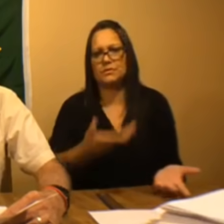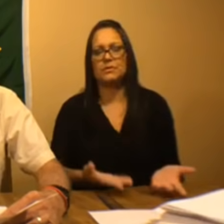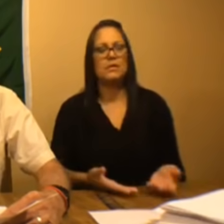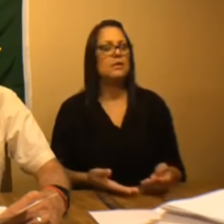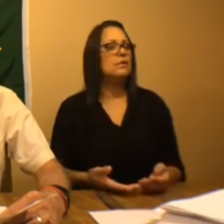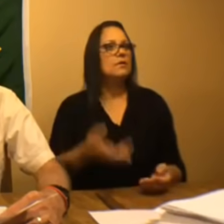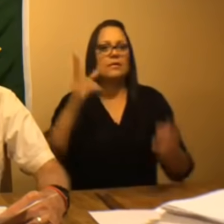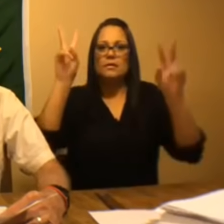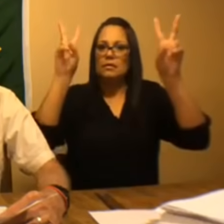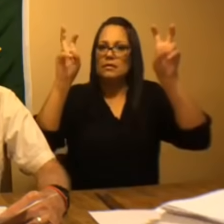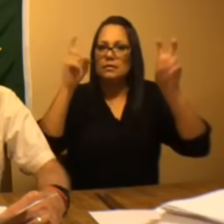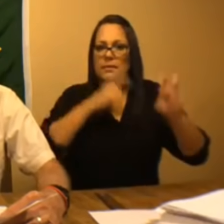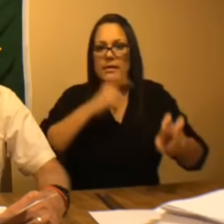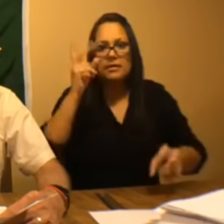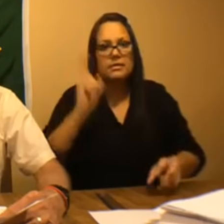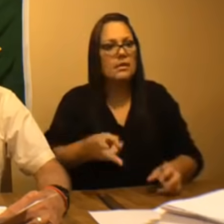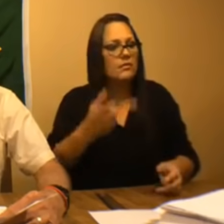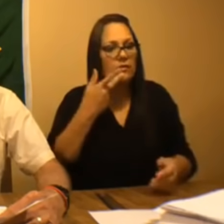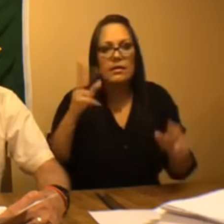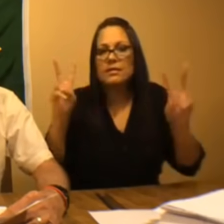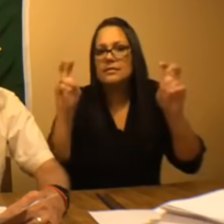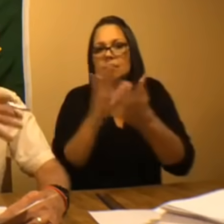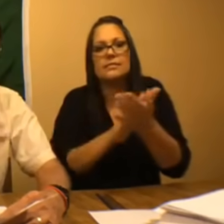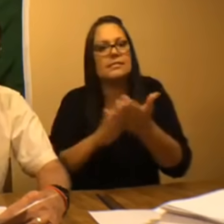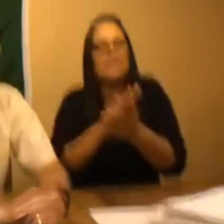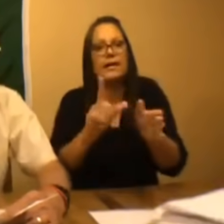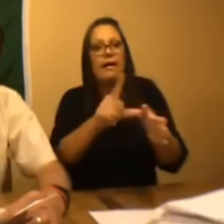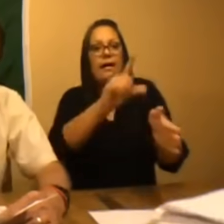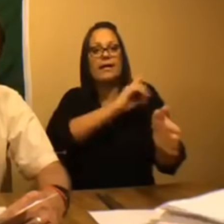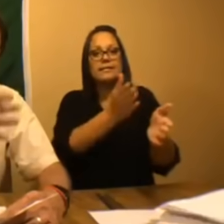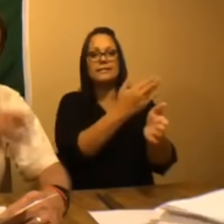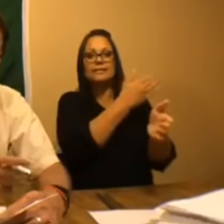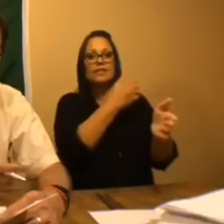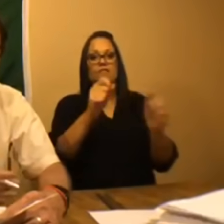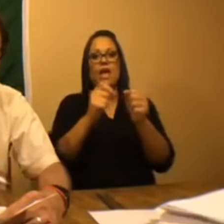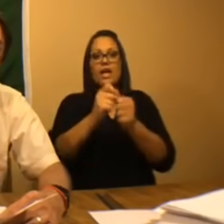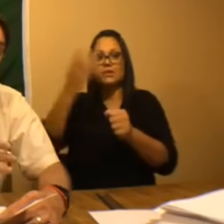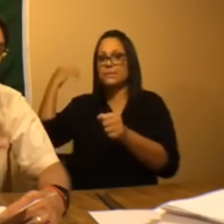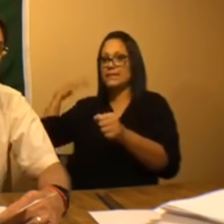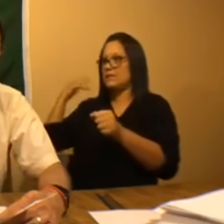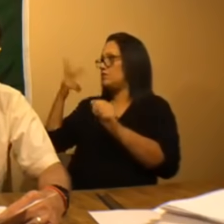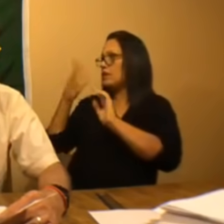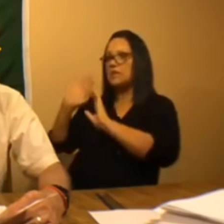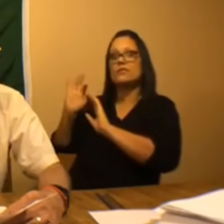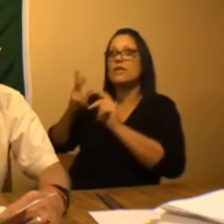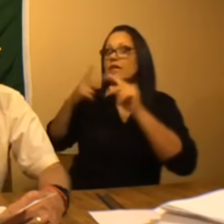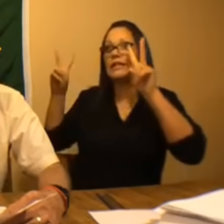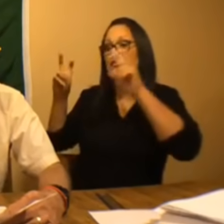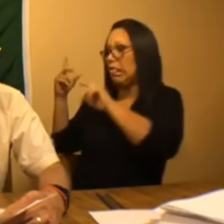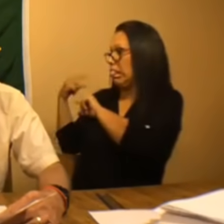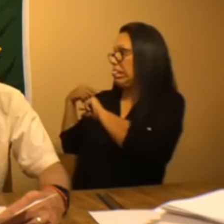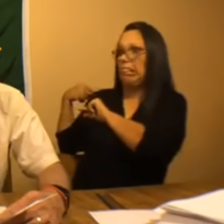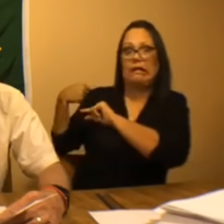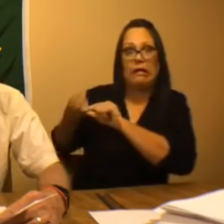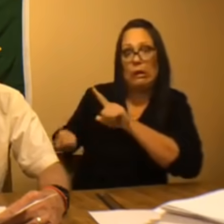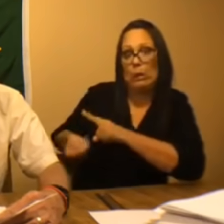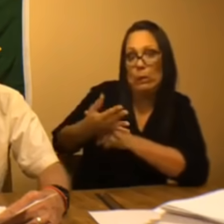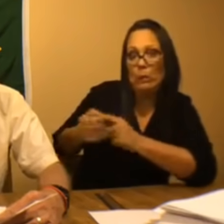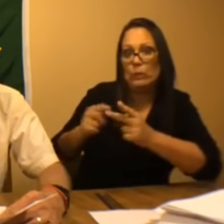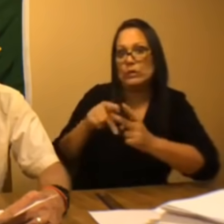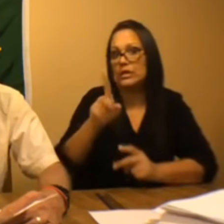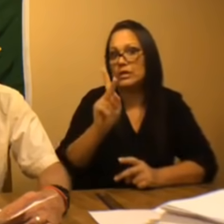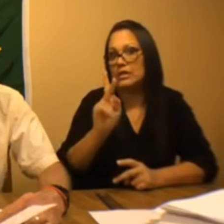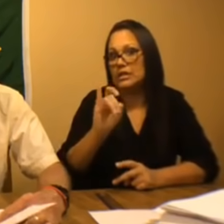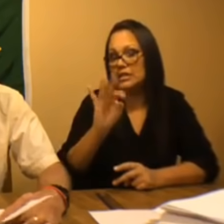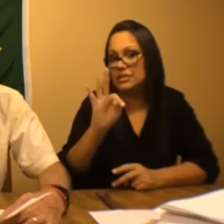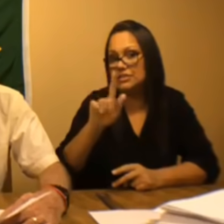só mentira. Eles não falam nada do que fizeram no passado. Até porque, se falar, né, é só corrupção, desmando, é kit gay,